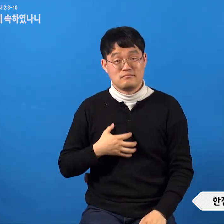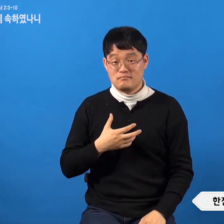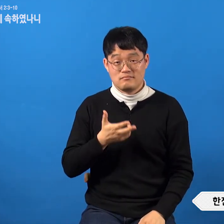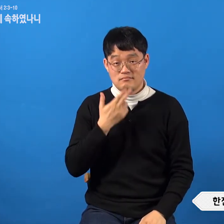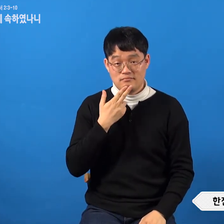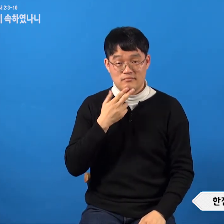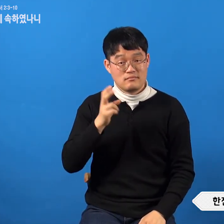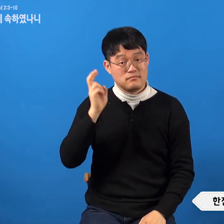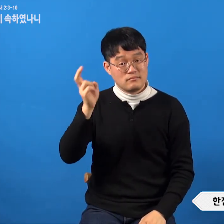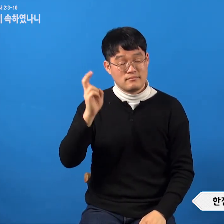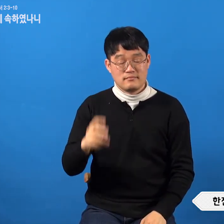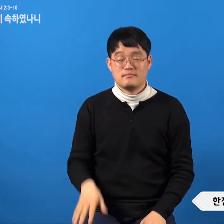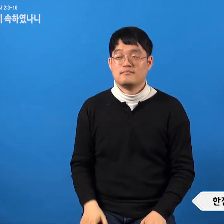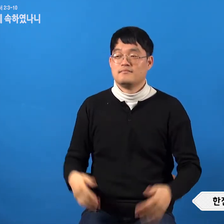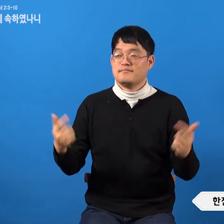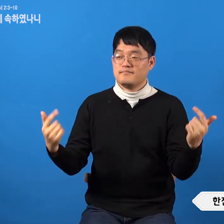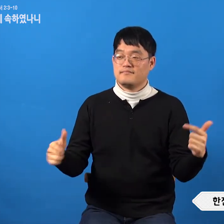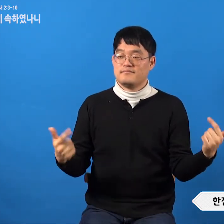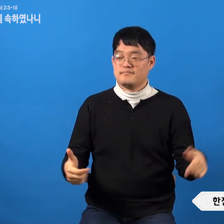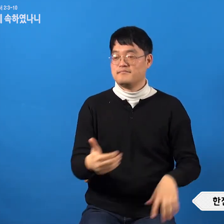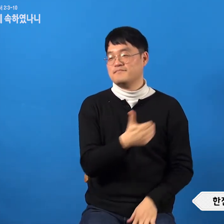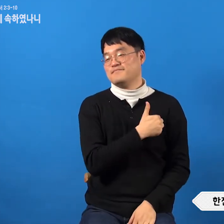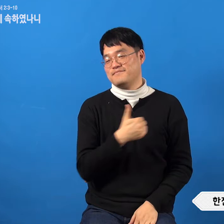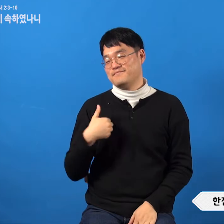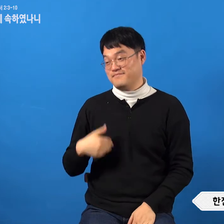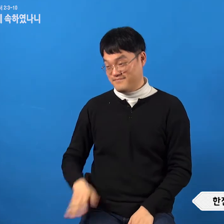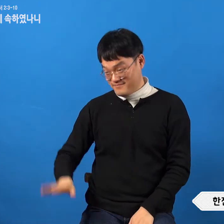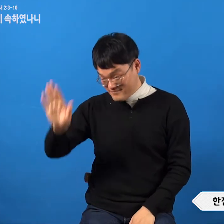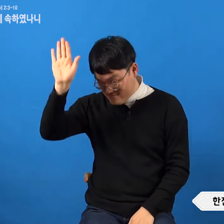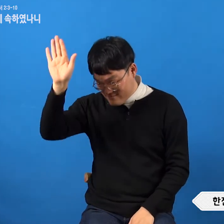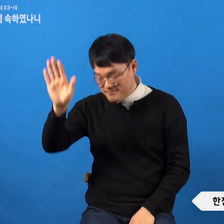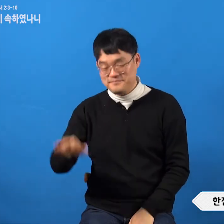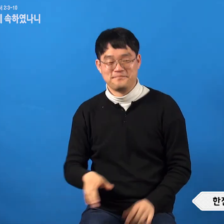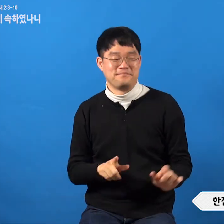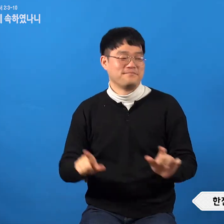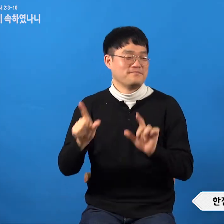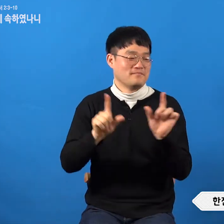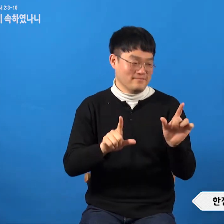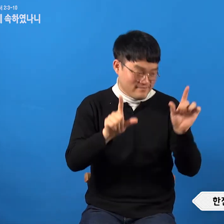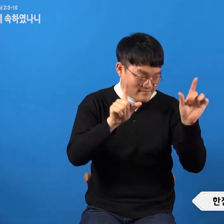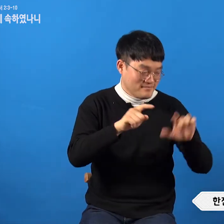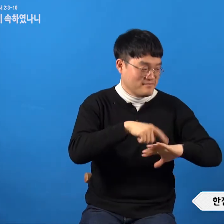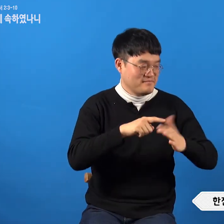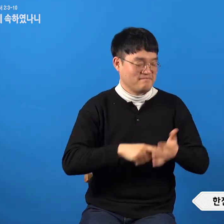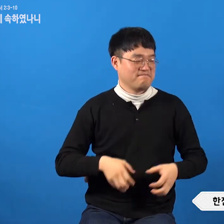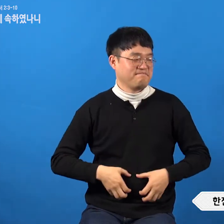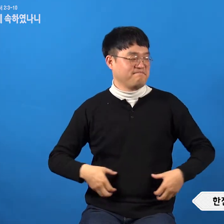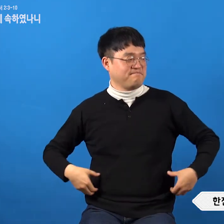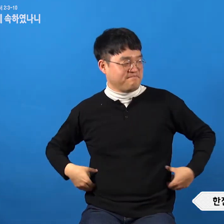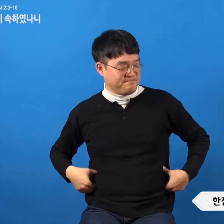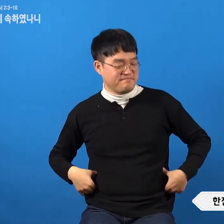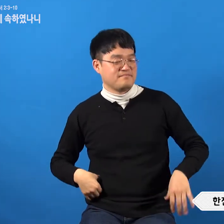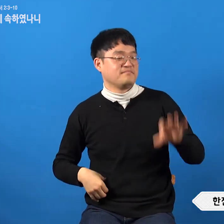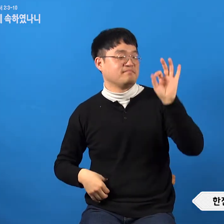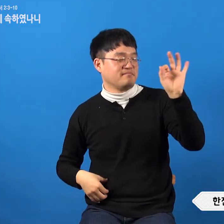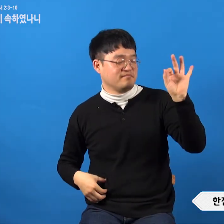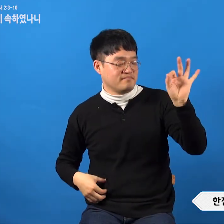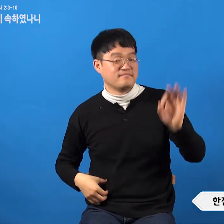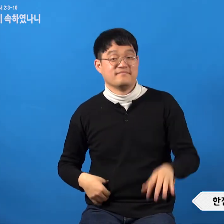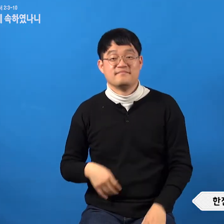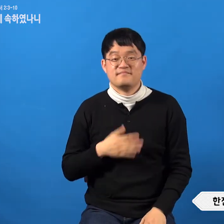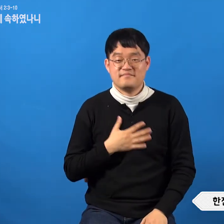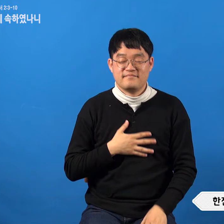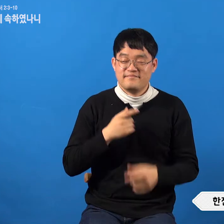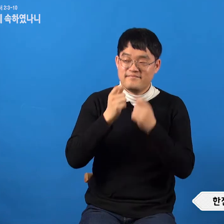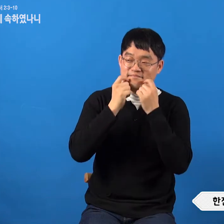있는데 늘 여유롭게, 생활도 여유롭지만 마음이 여유롭게 푸근하게